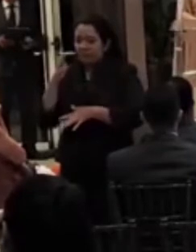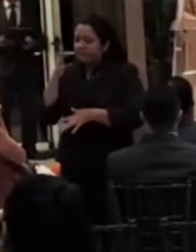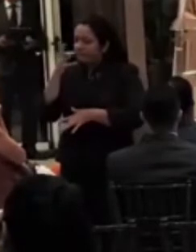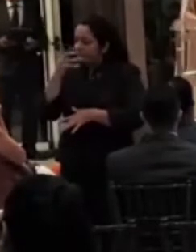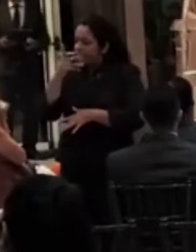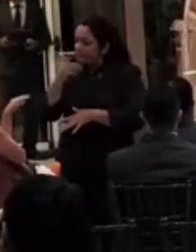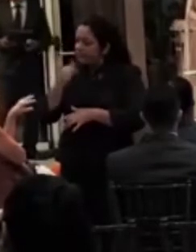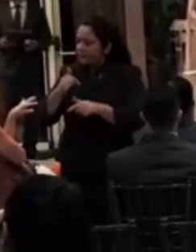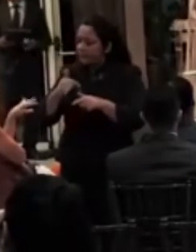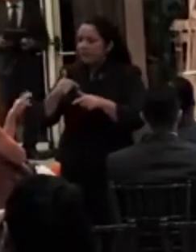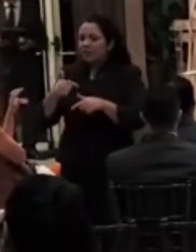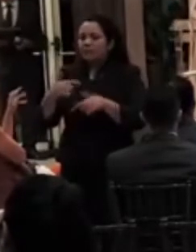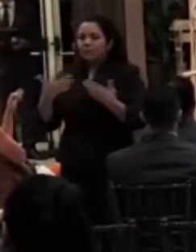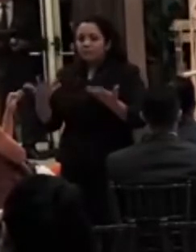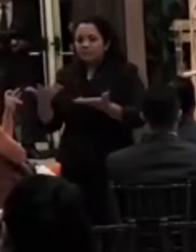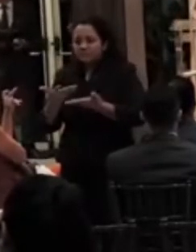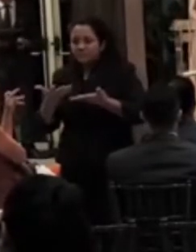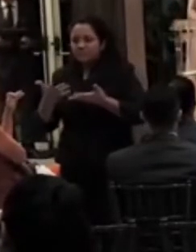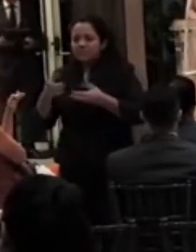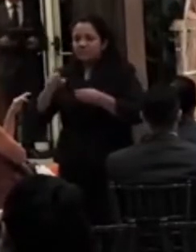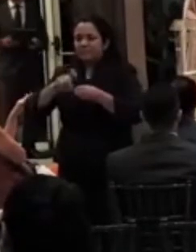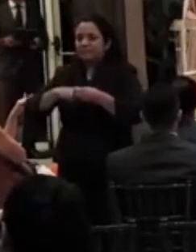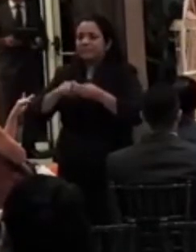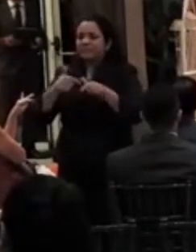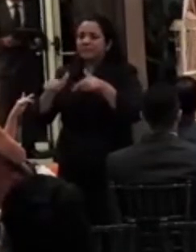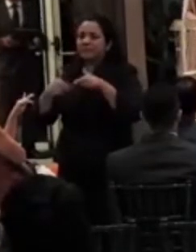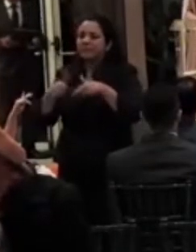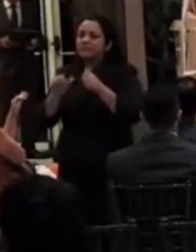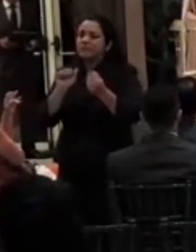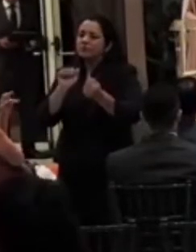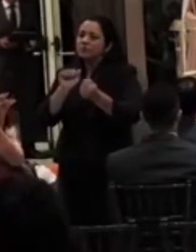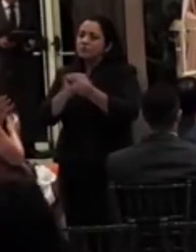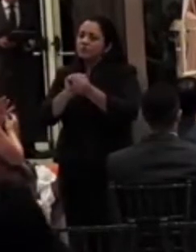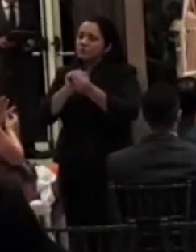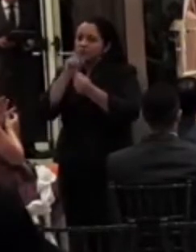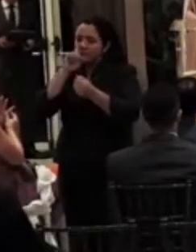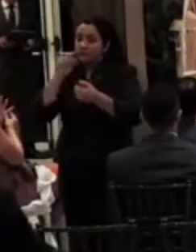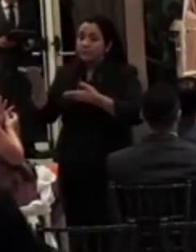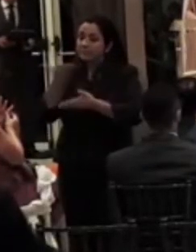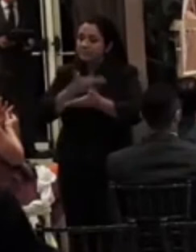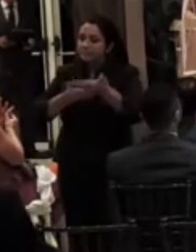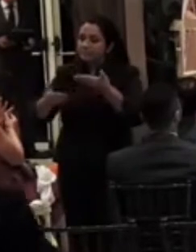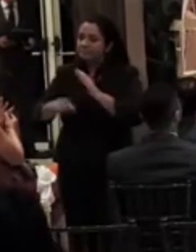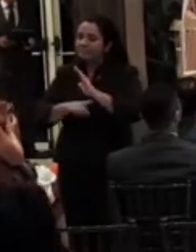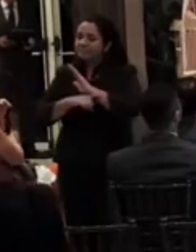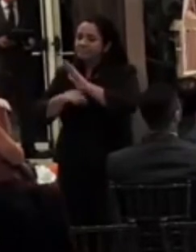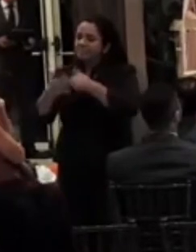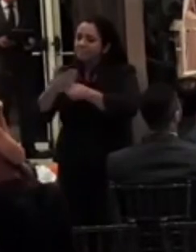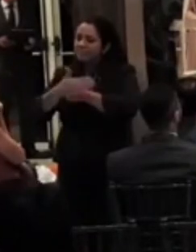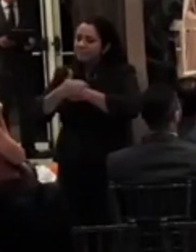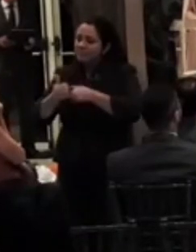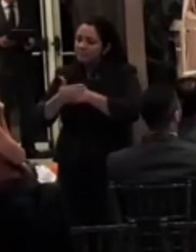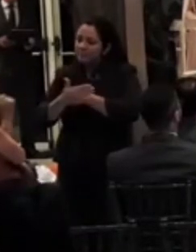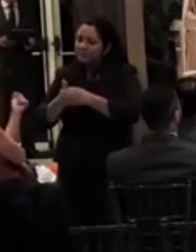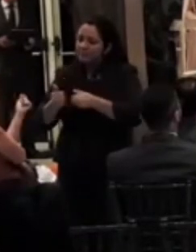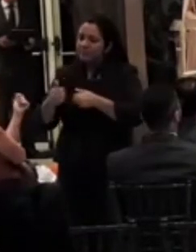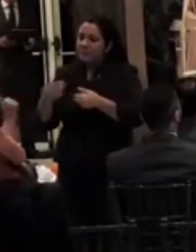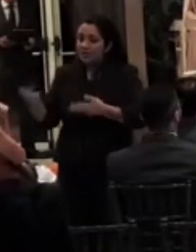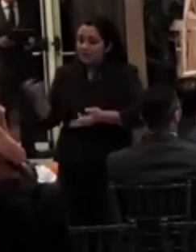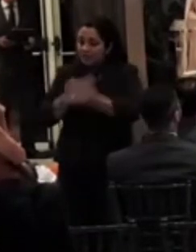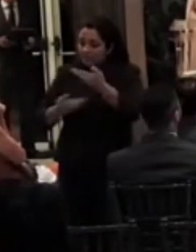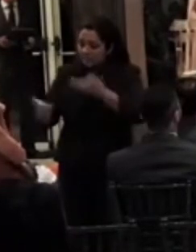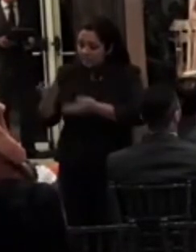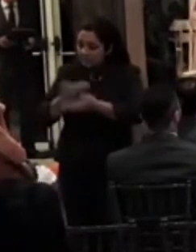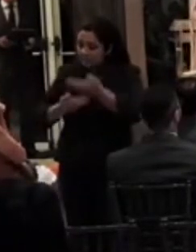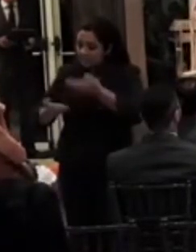trabalho realizado e pela parceria, solidariedade e afetos tão presentes nas nossas relações